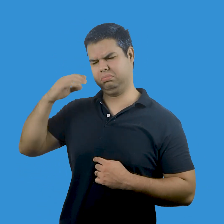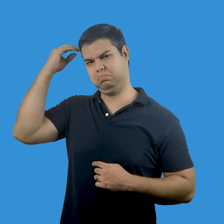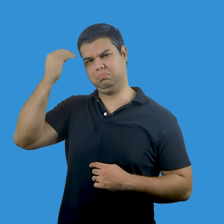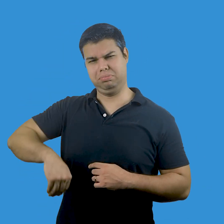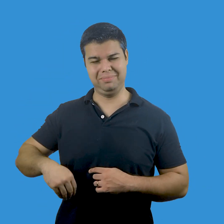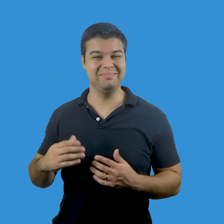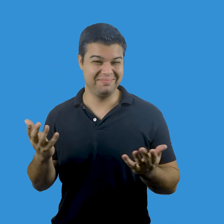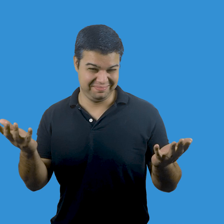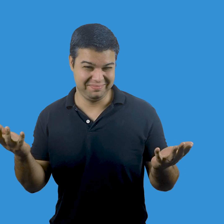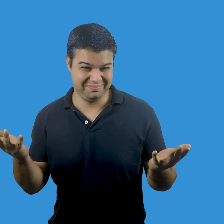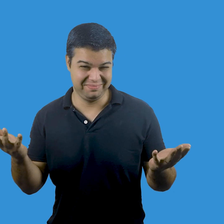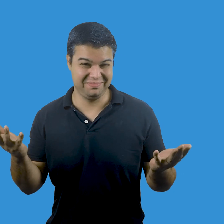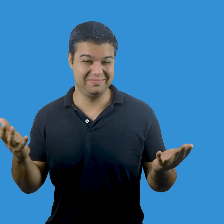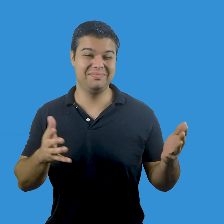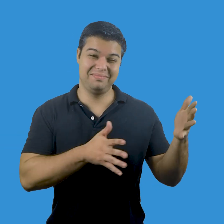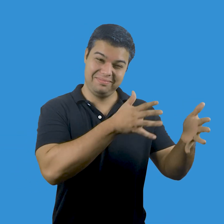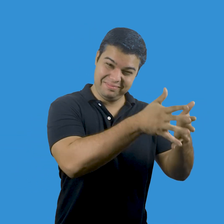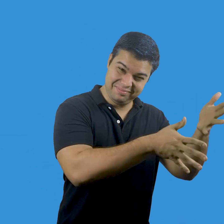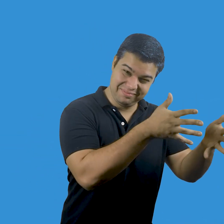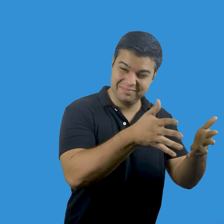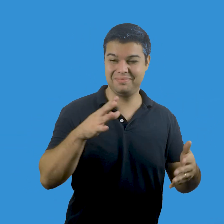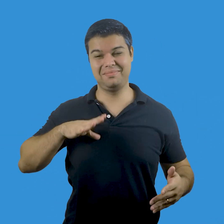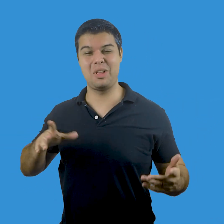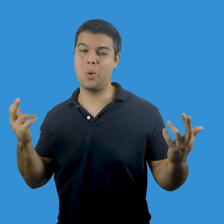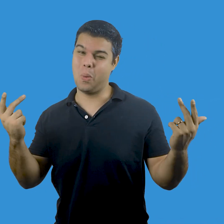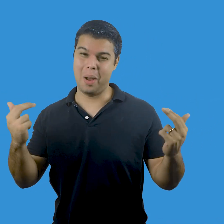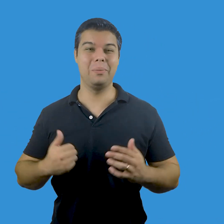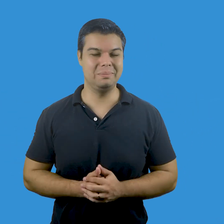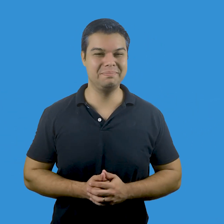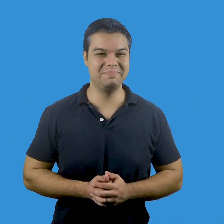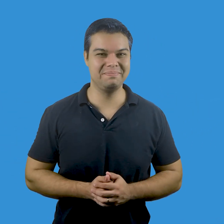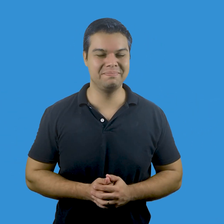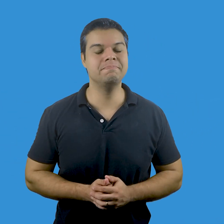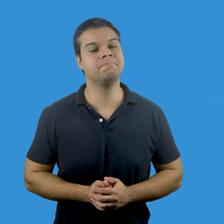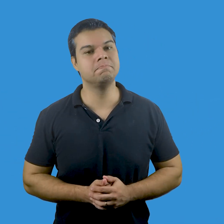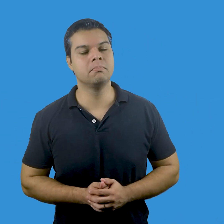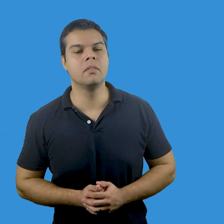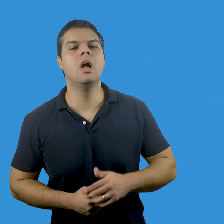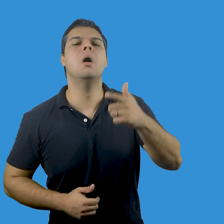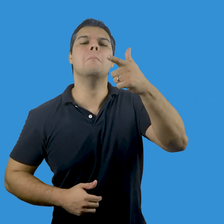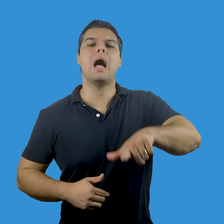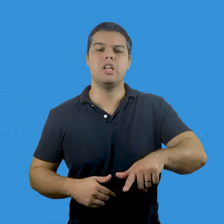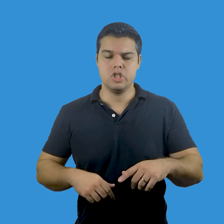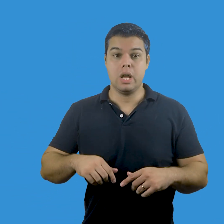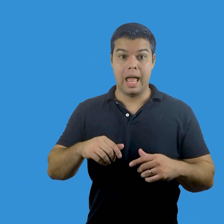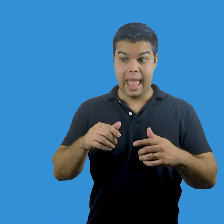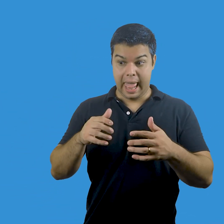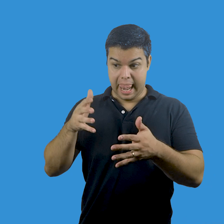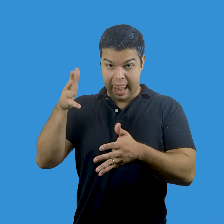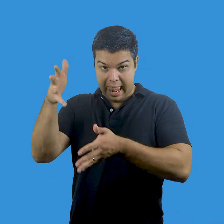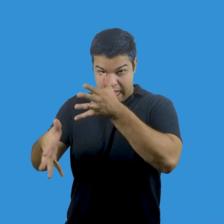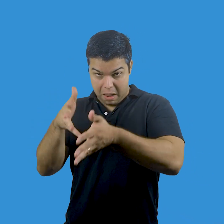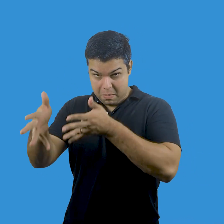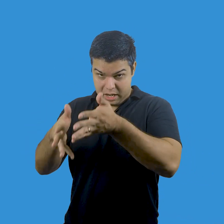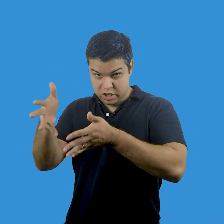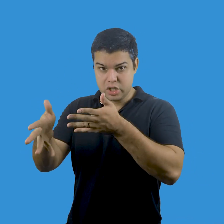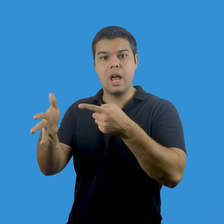Outras curiosidades que diferenciam português e língua de sinais. Libras é uma